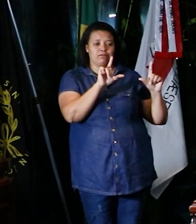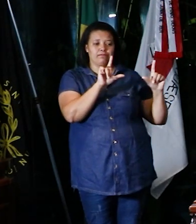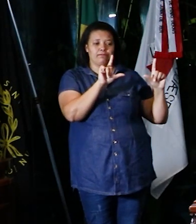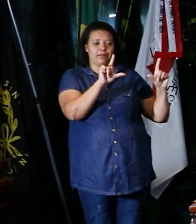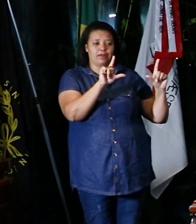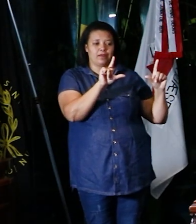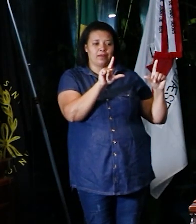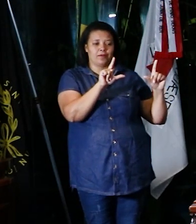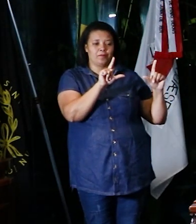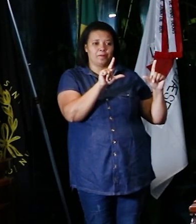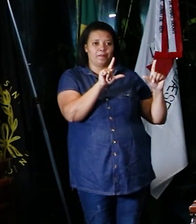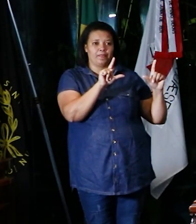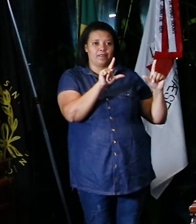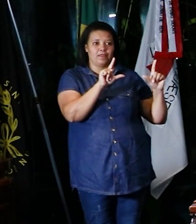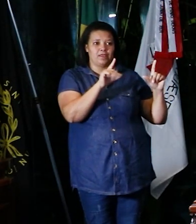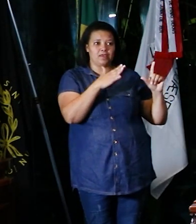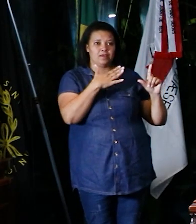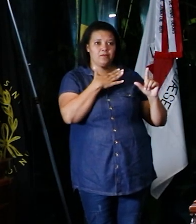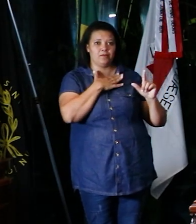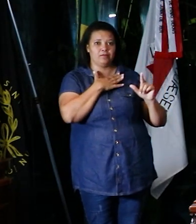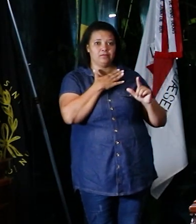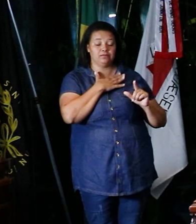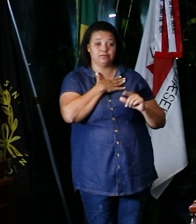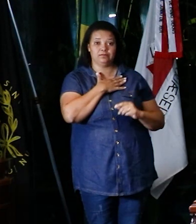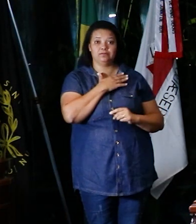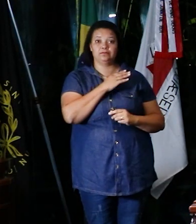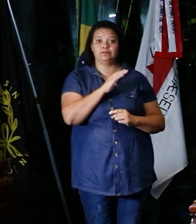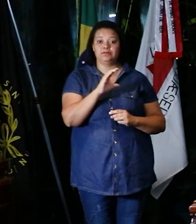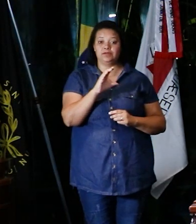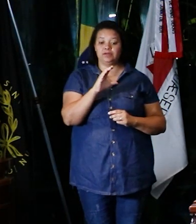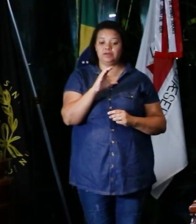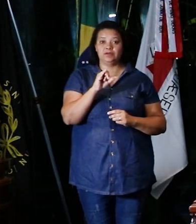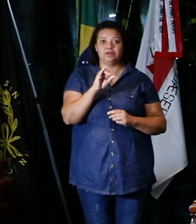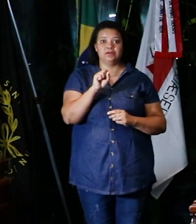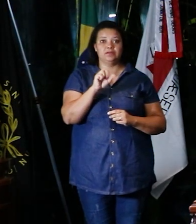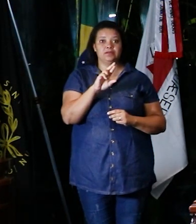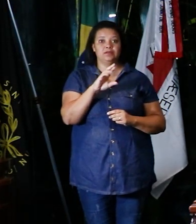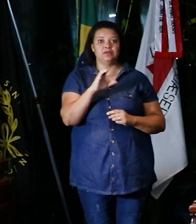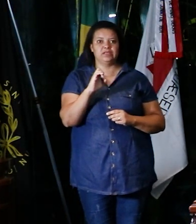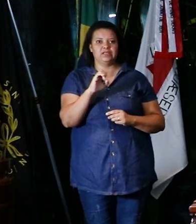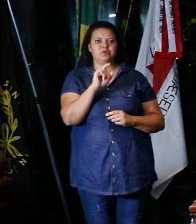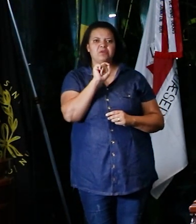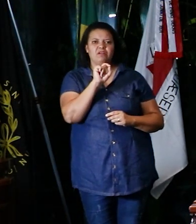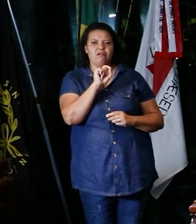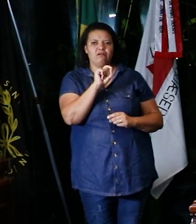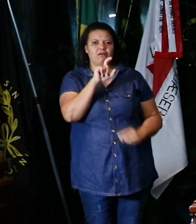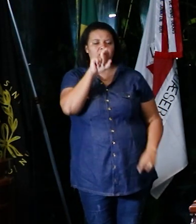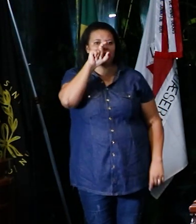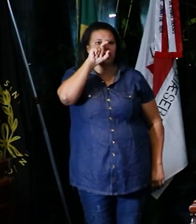da minha Circe, que era o quê? Uma bruxa,